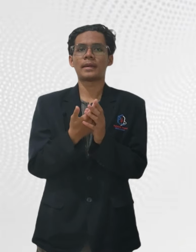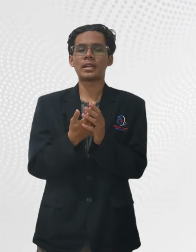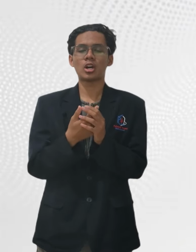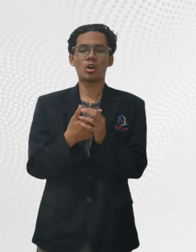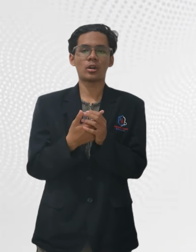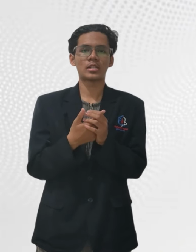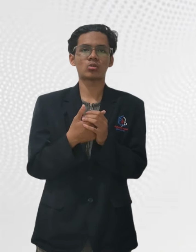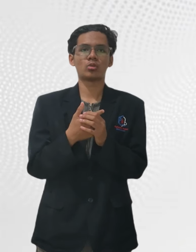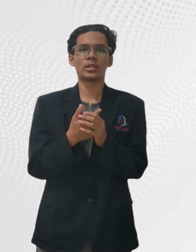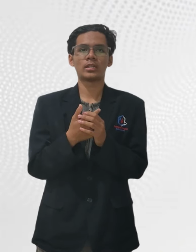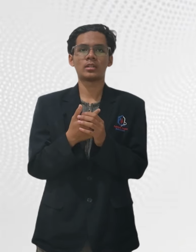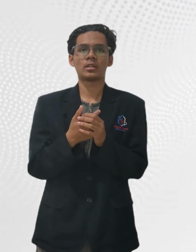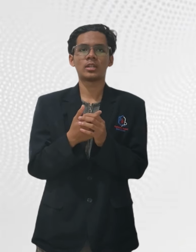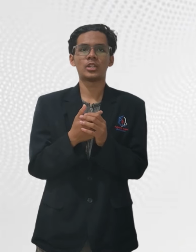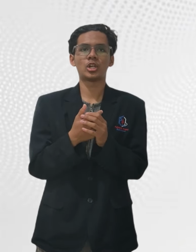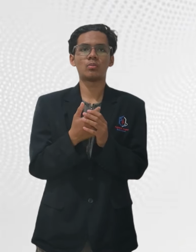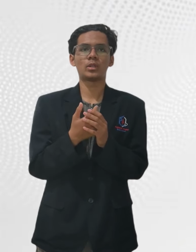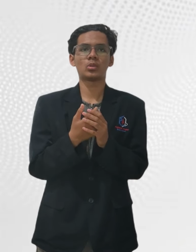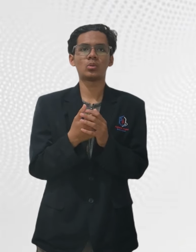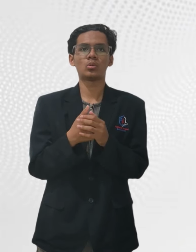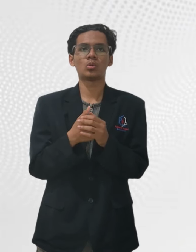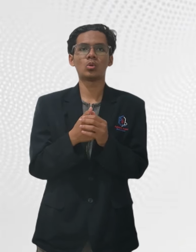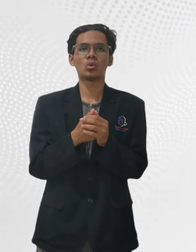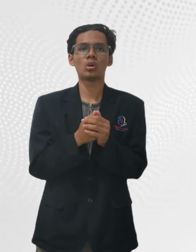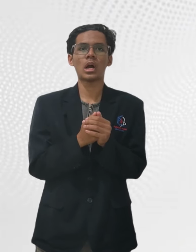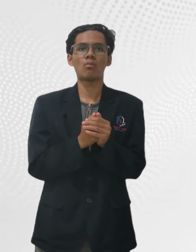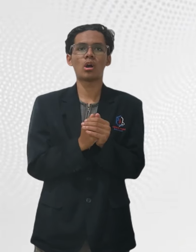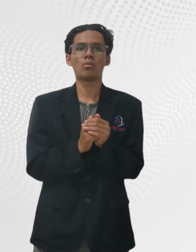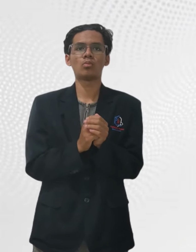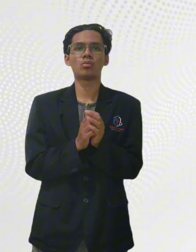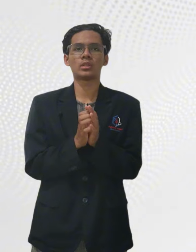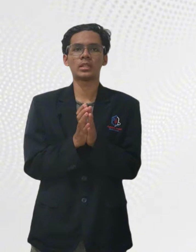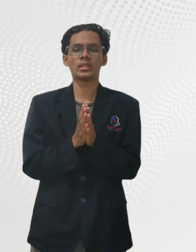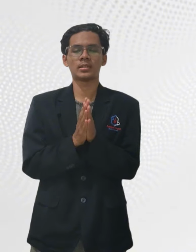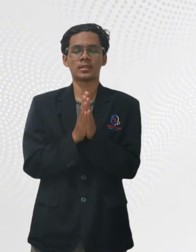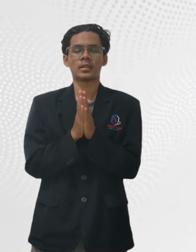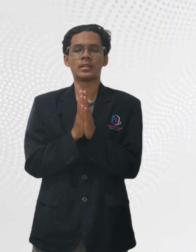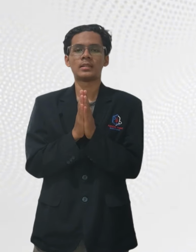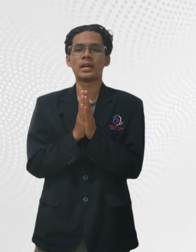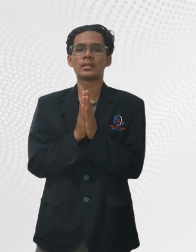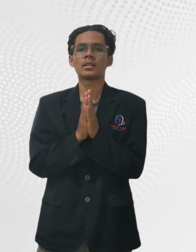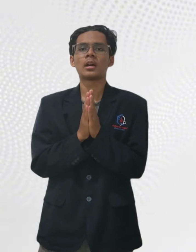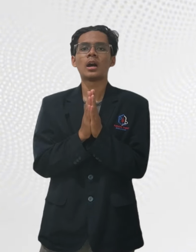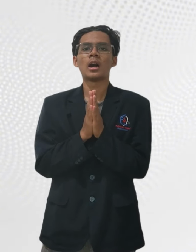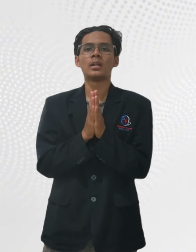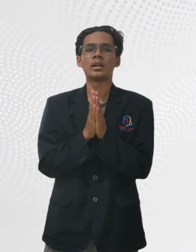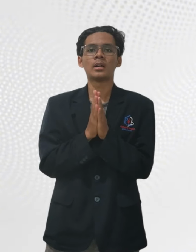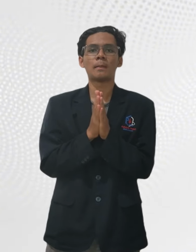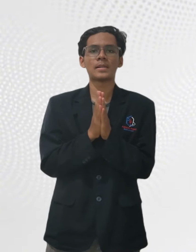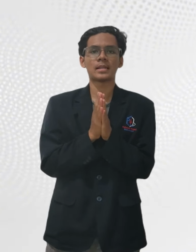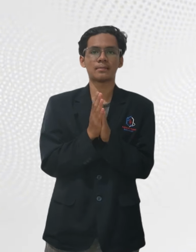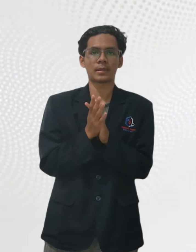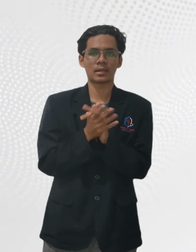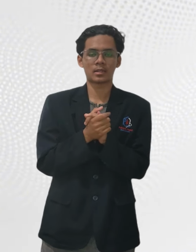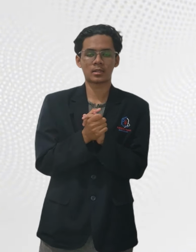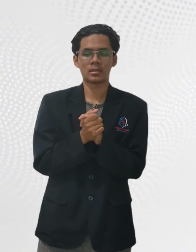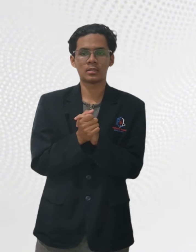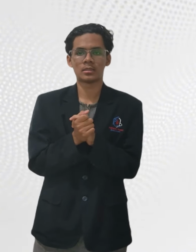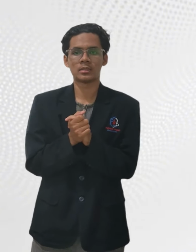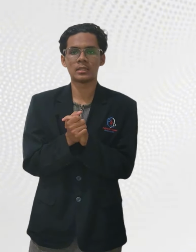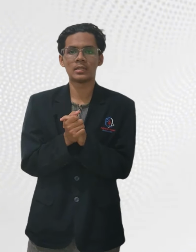coklat, merah, oranye, kuning, hijau, biru, ungu, abu-abu, putih, dan ada emas dan